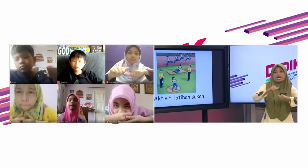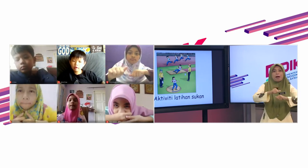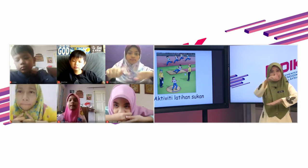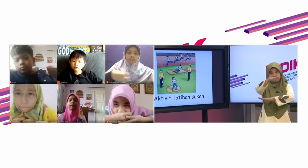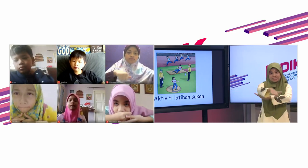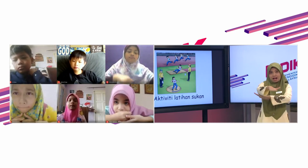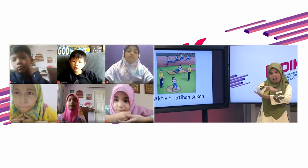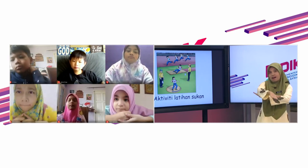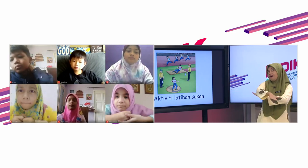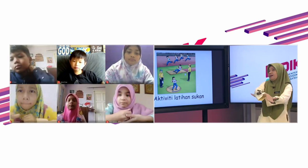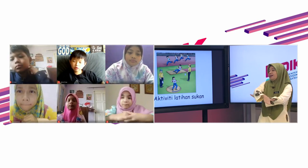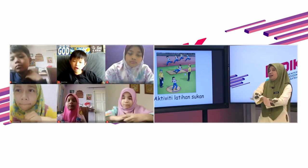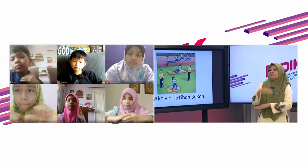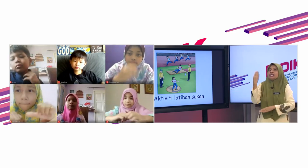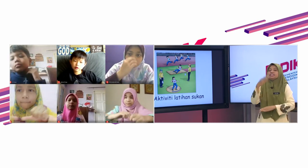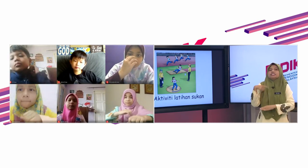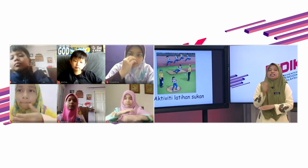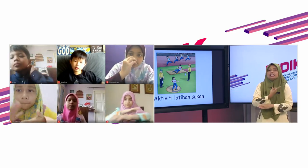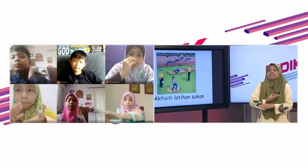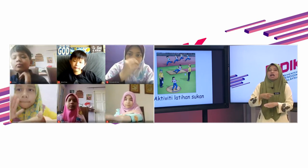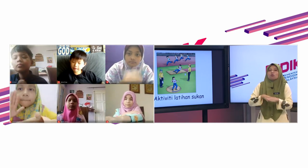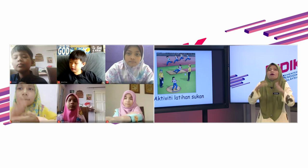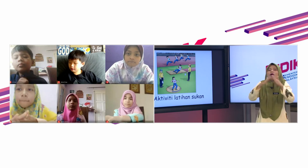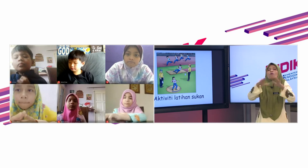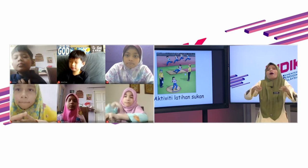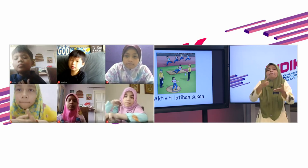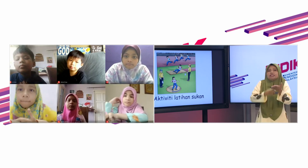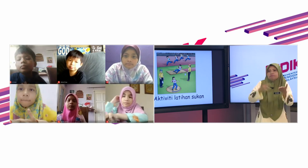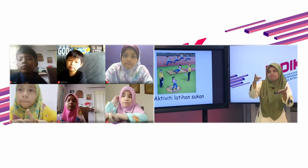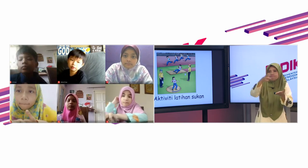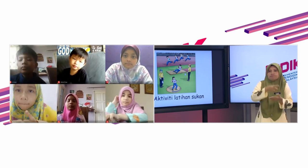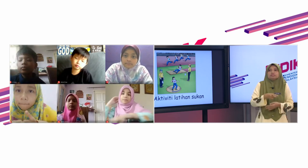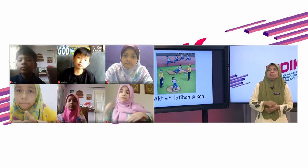aktiviti petang. Biasa kita dekat rumah buat apa?